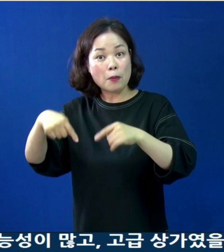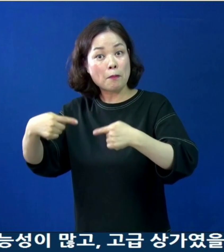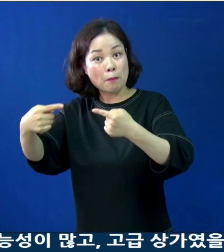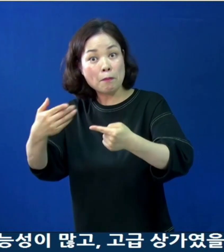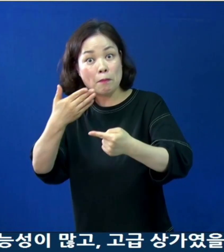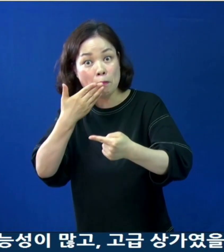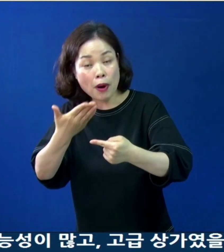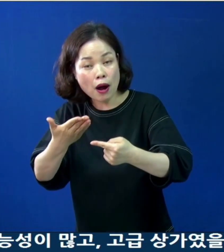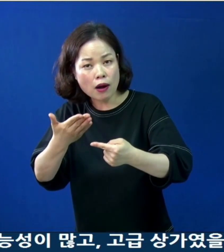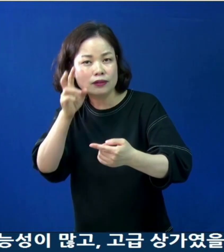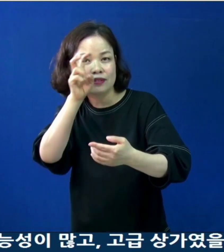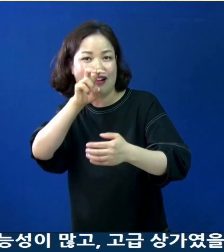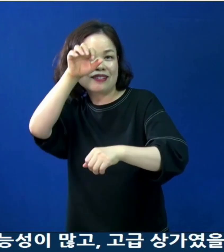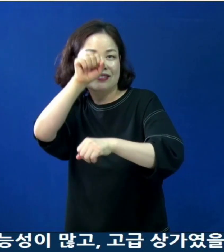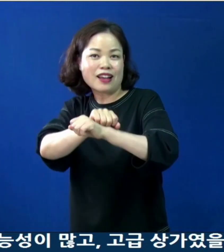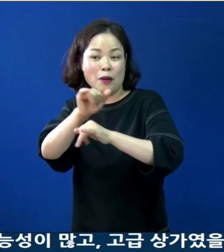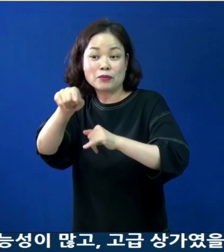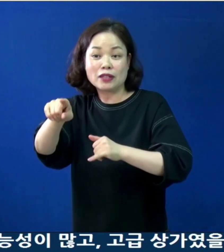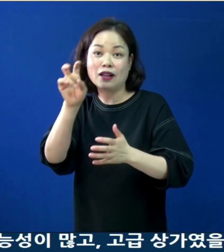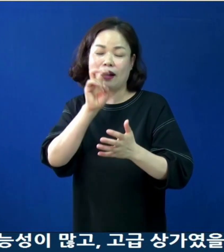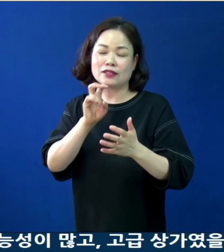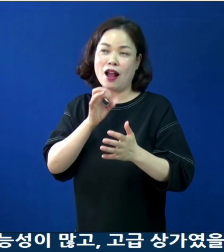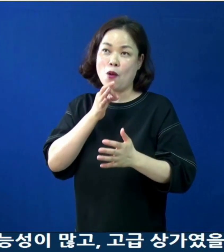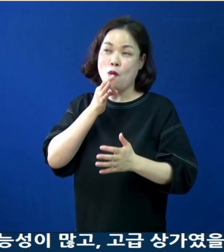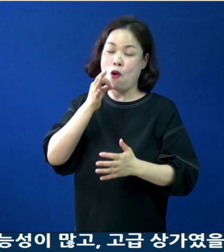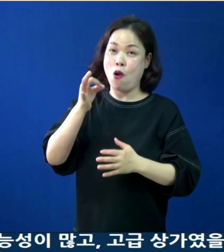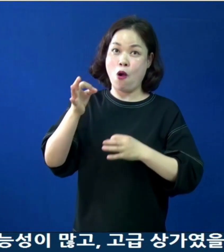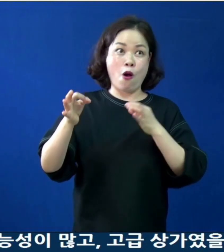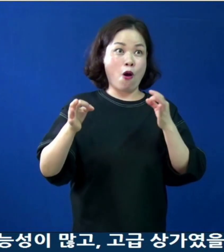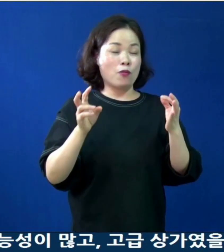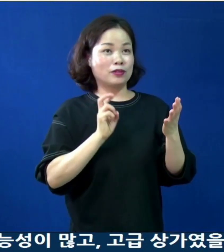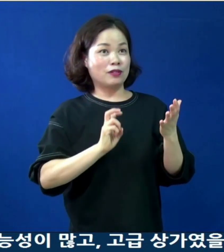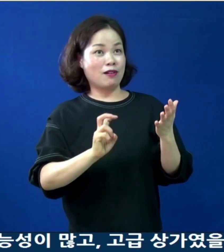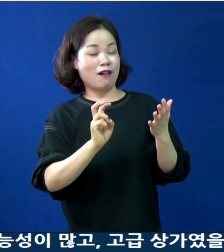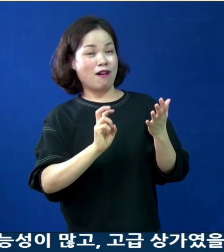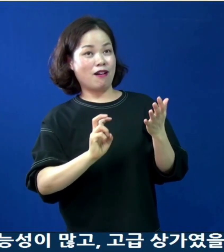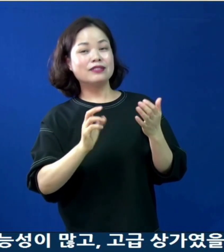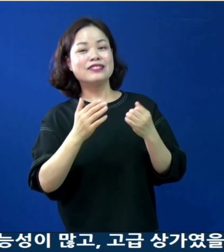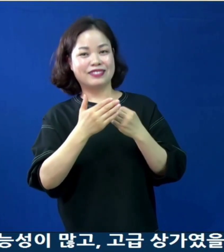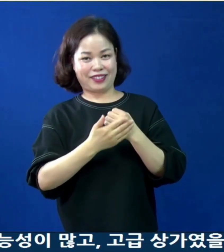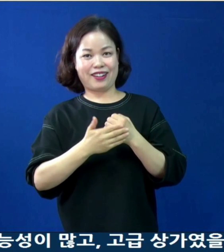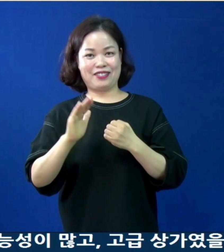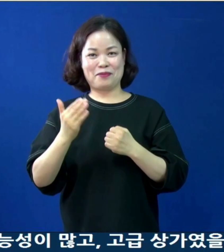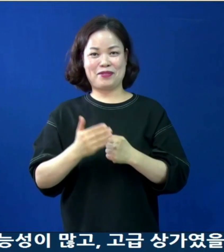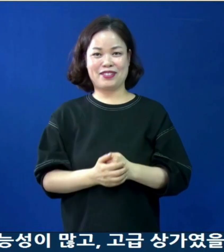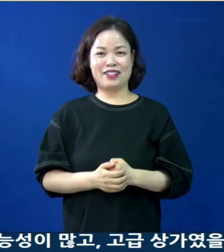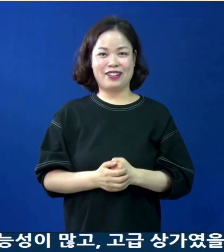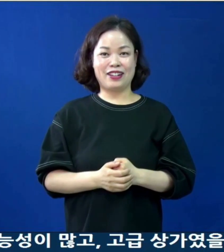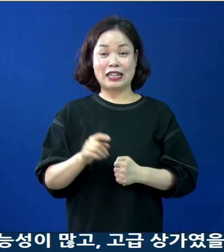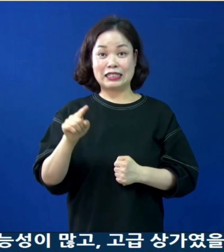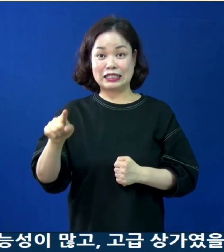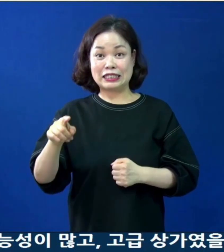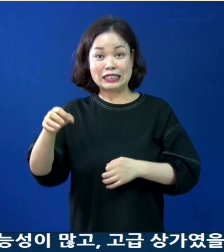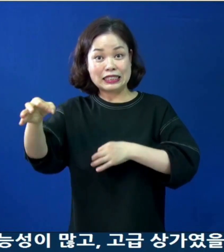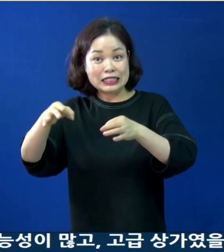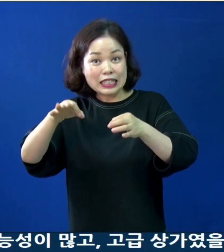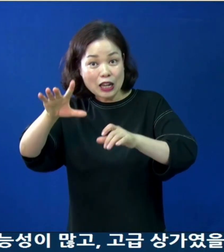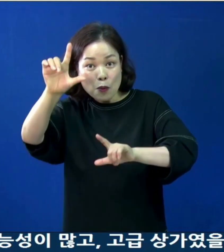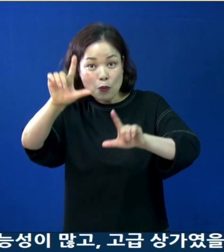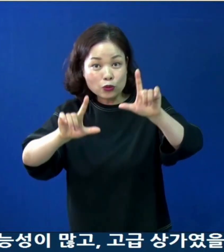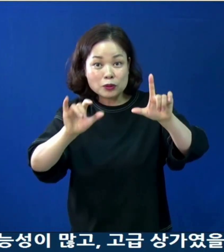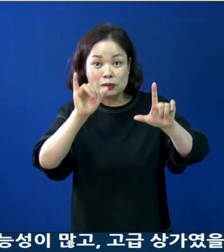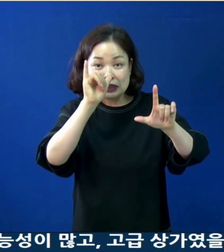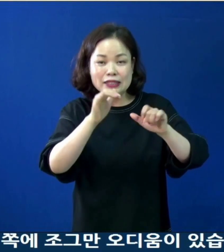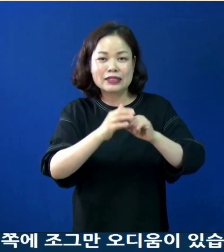같습니다. 찬양 잘하시는 분 가면 저기서 한번 찬양 쫙 하면 그 은혜가 굉장히 됩니다. 그래서 이제 저런 시장의 모습이